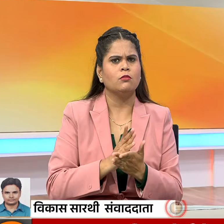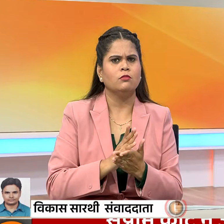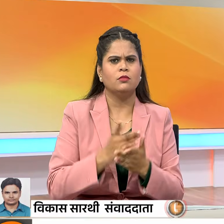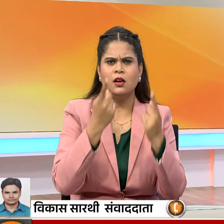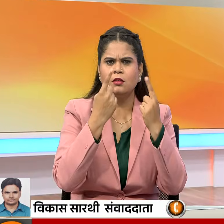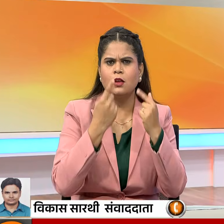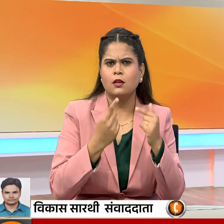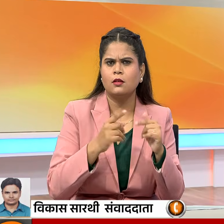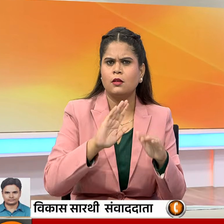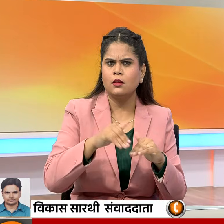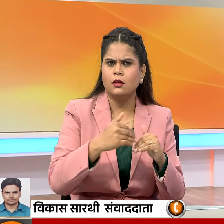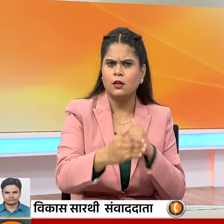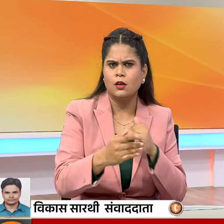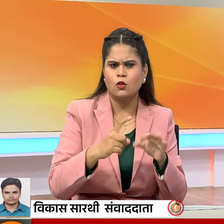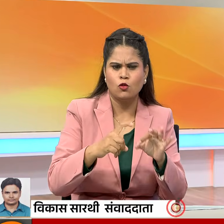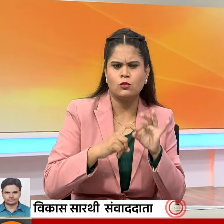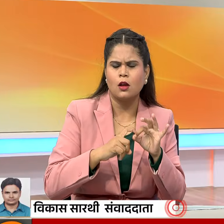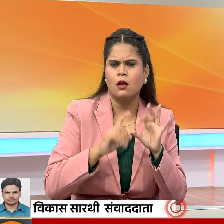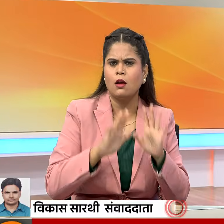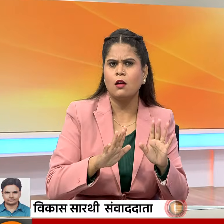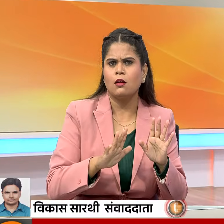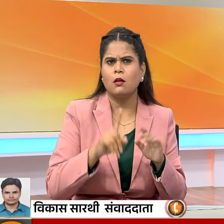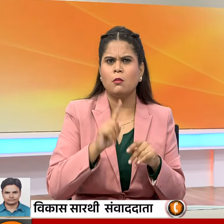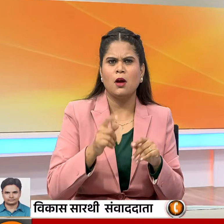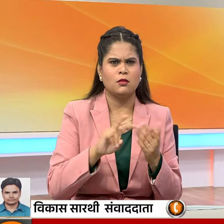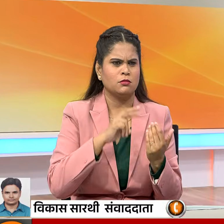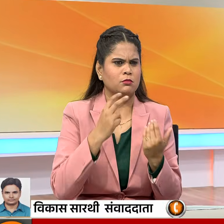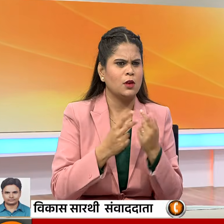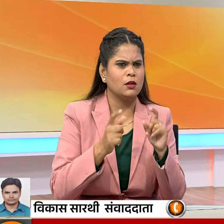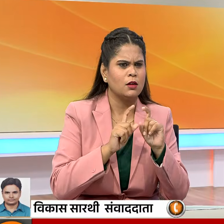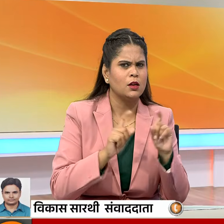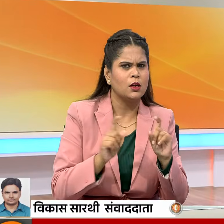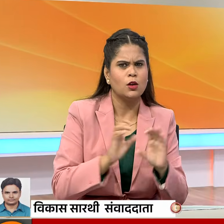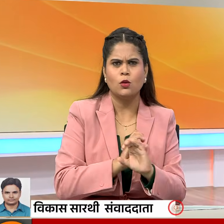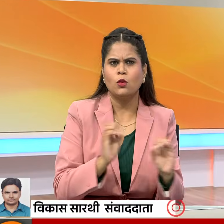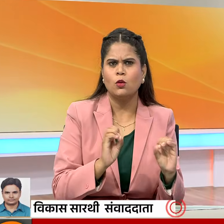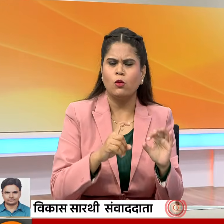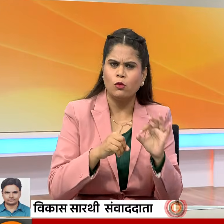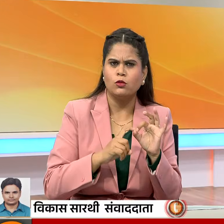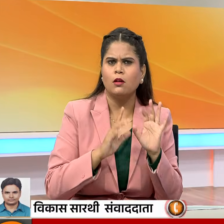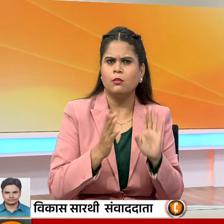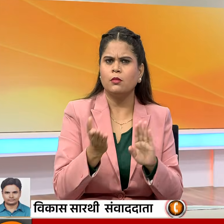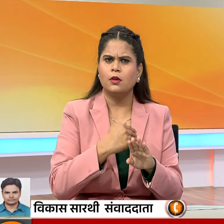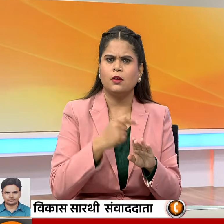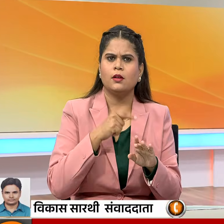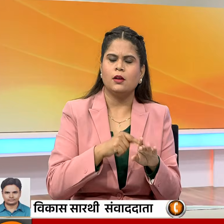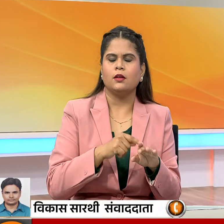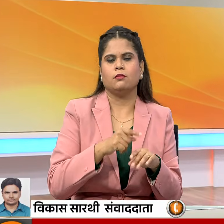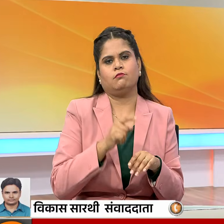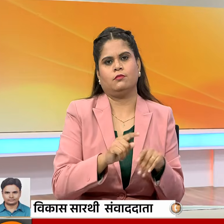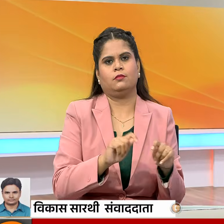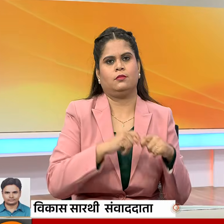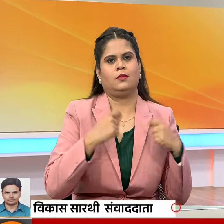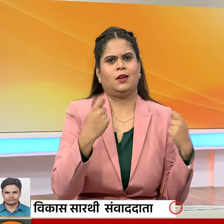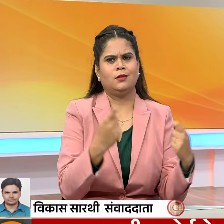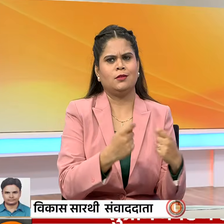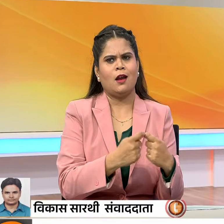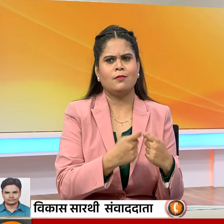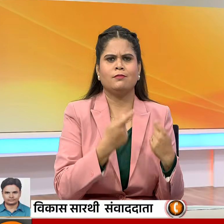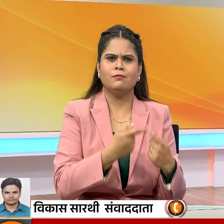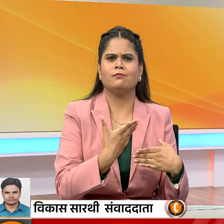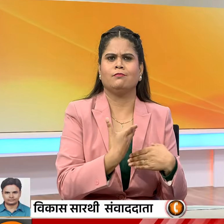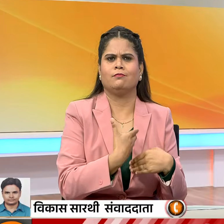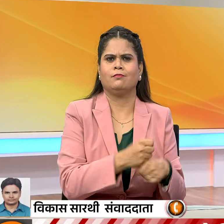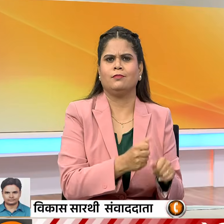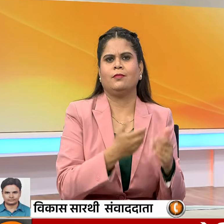को लेकर के जो सवाल उठाए जा रहे थे कि एक निष्पक्ष जांच नहीं हो सकती, इसीलिए इस पर कोर्ट एक इंडिपेंडेंट कमेटी बनाए, उसको